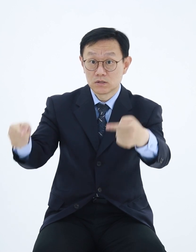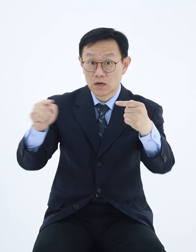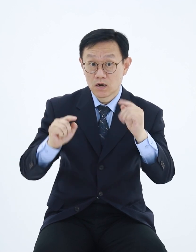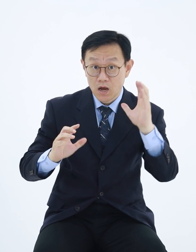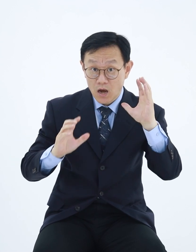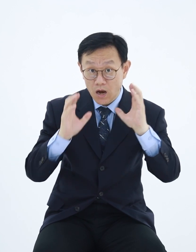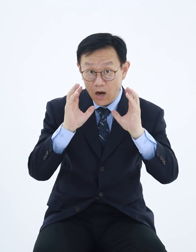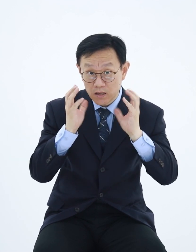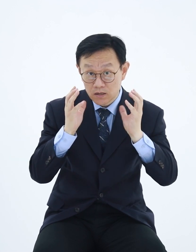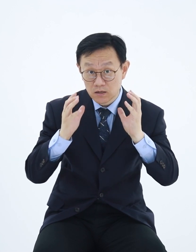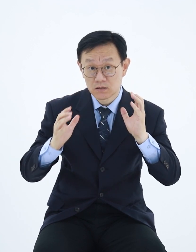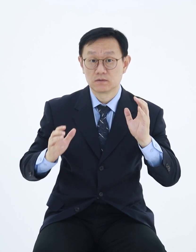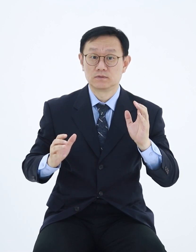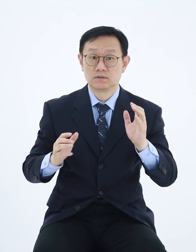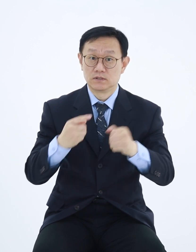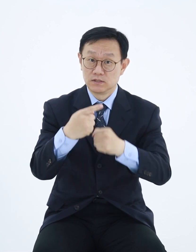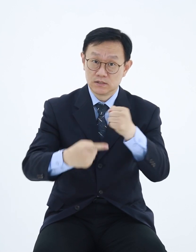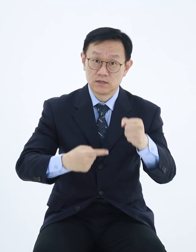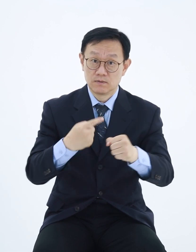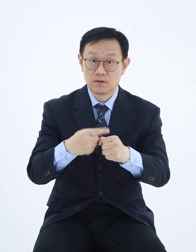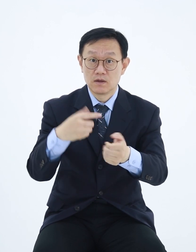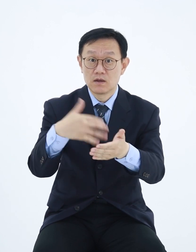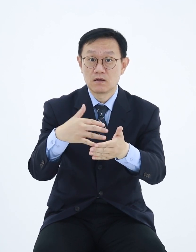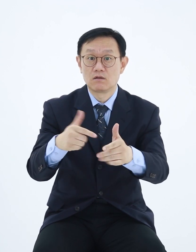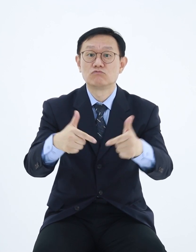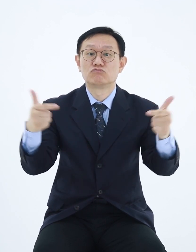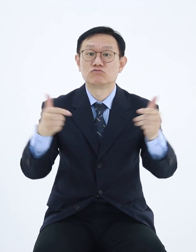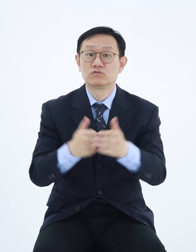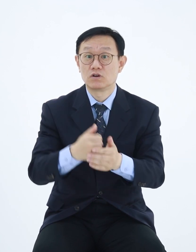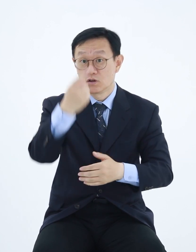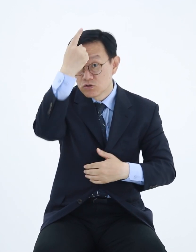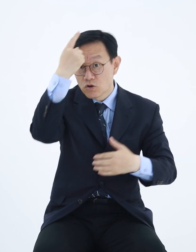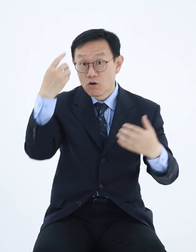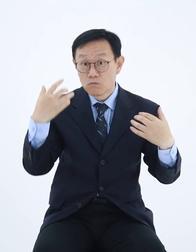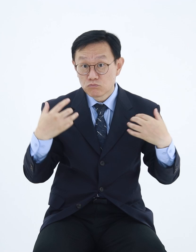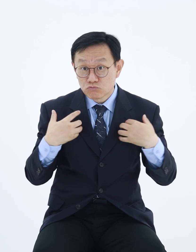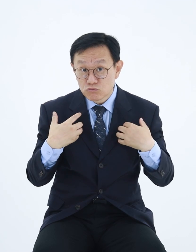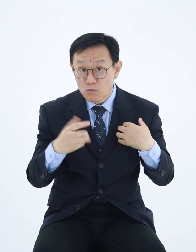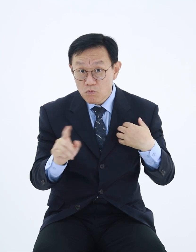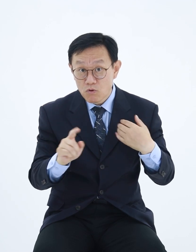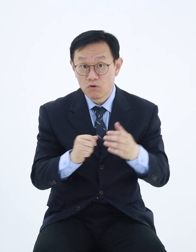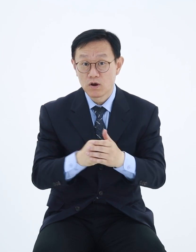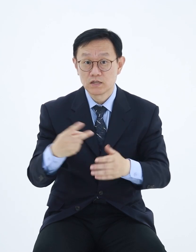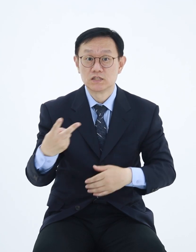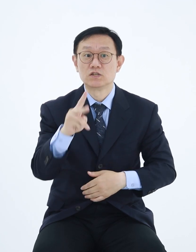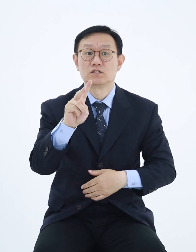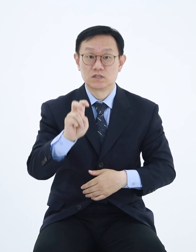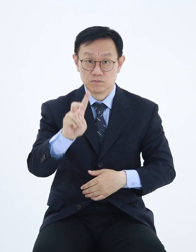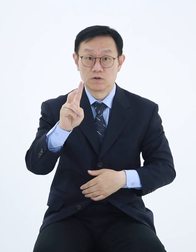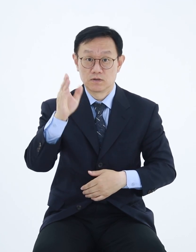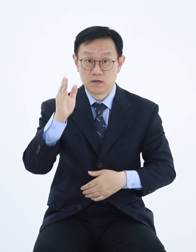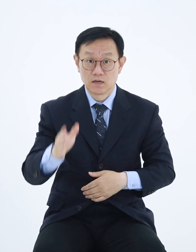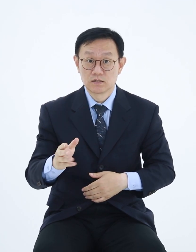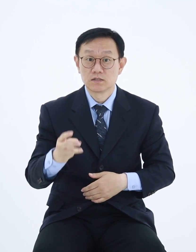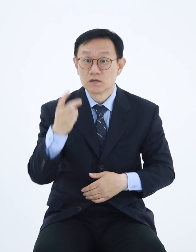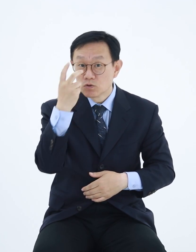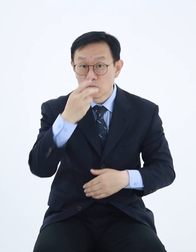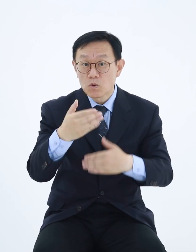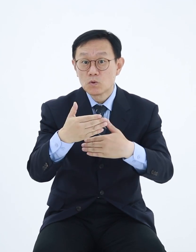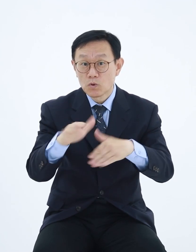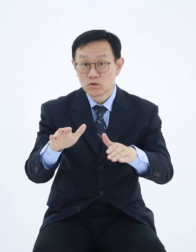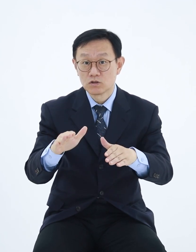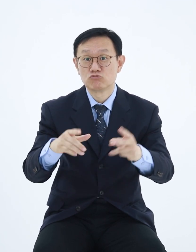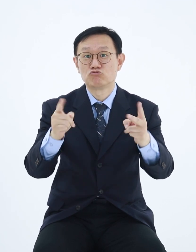또한 해마다 큰 폭으로 늘고 있습니다. 정부는 이러한 흐름을 반영해 2022년까지 돌봄교실을 2배로